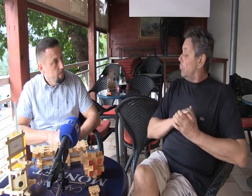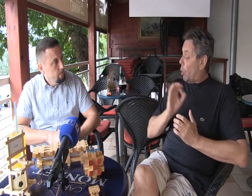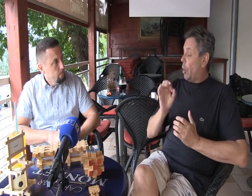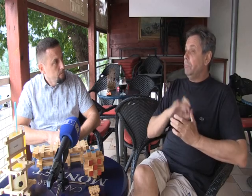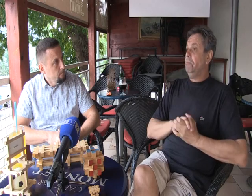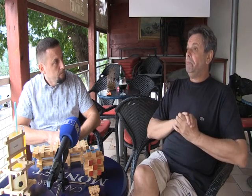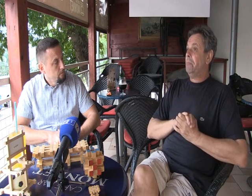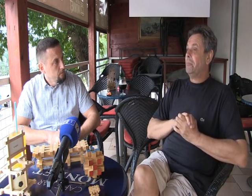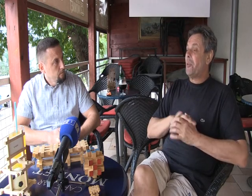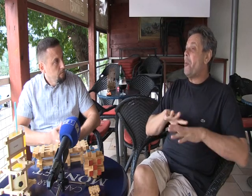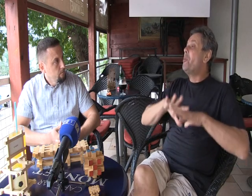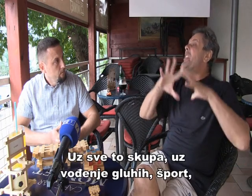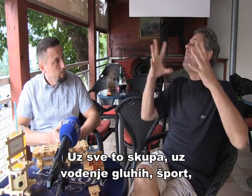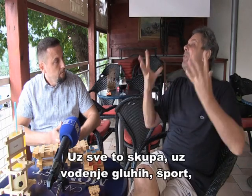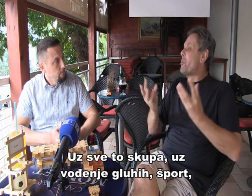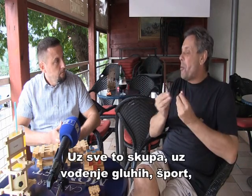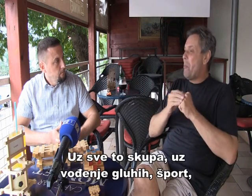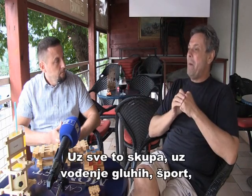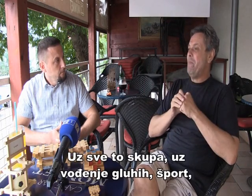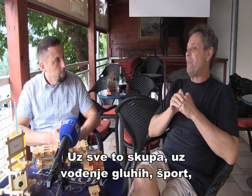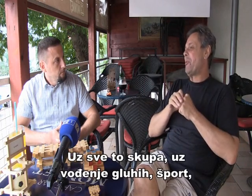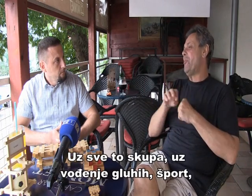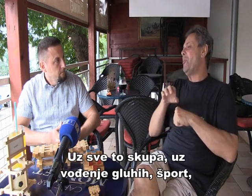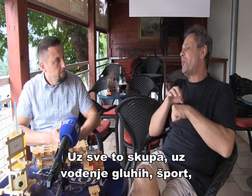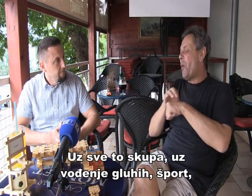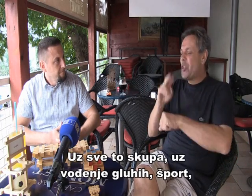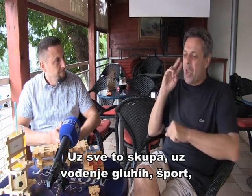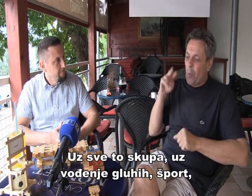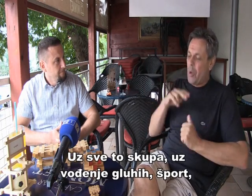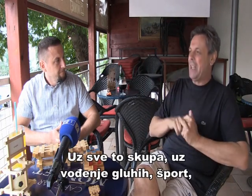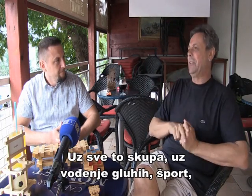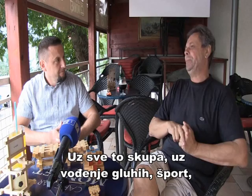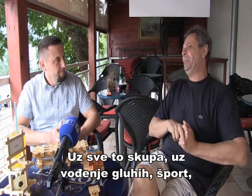Dobro, uz sve to skupa, uz vođenje gluhih,